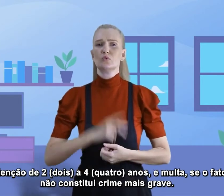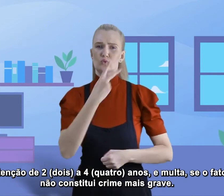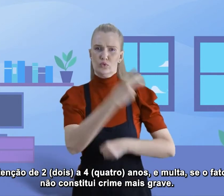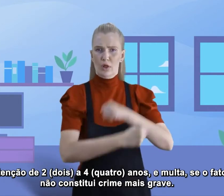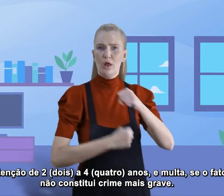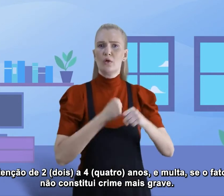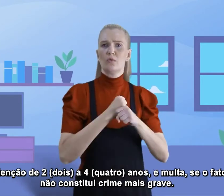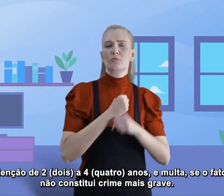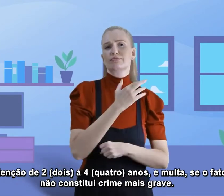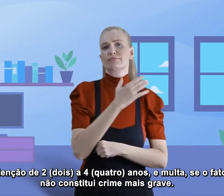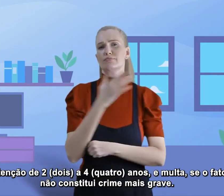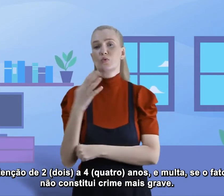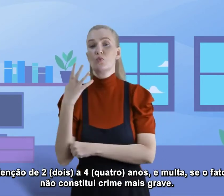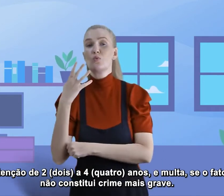grave.